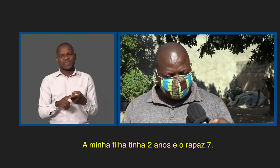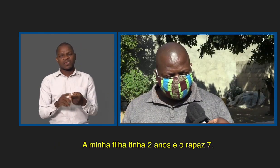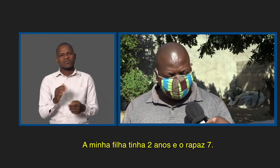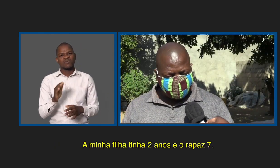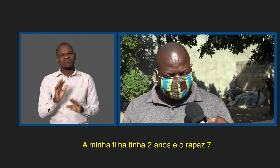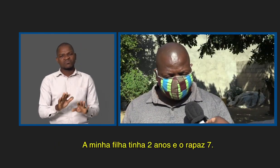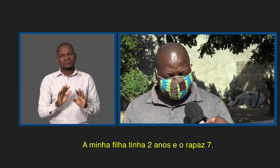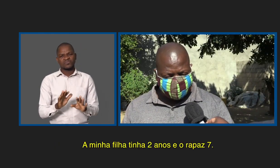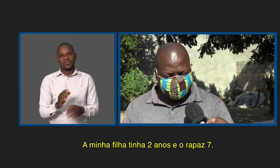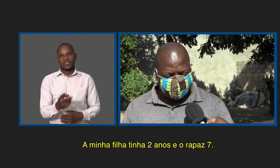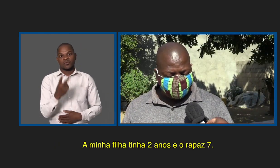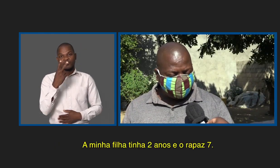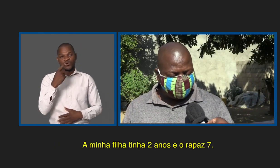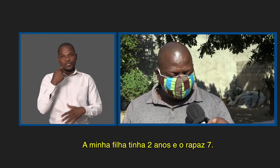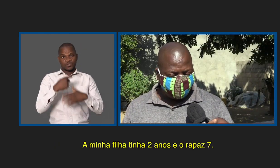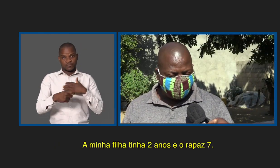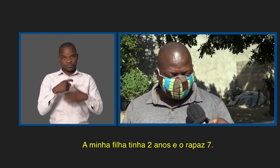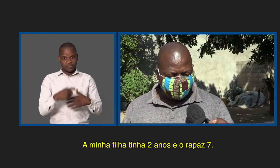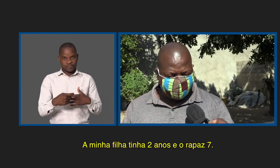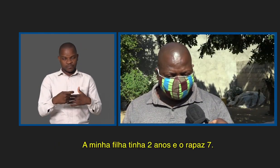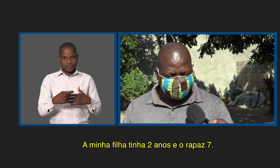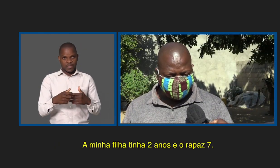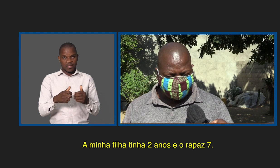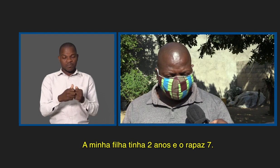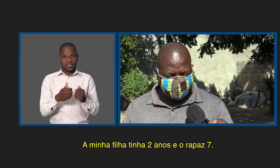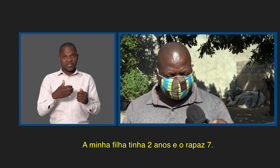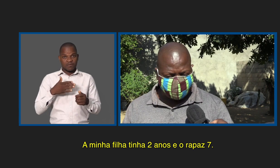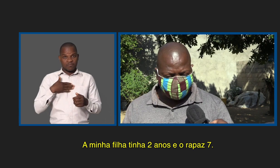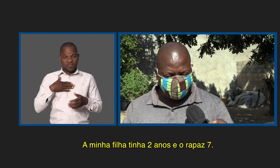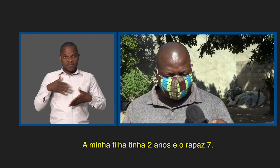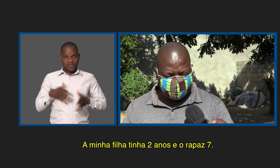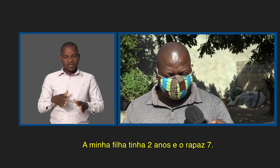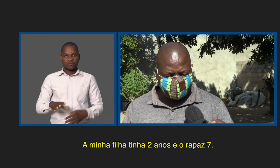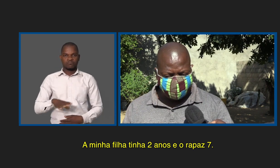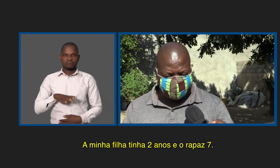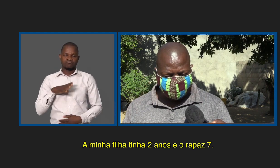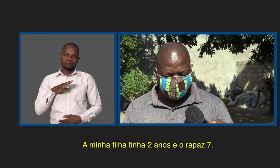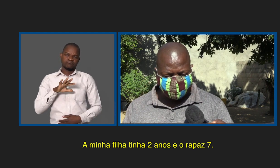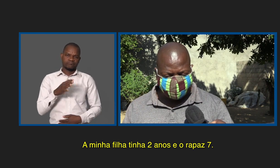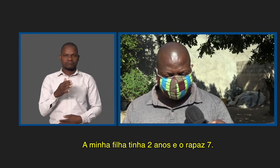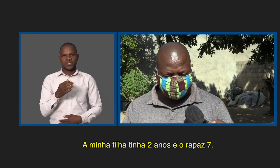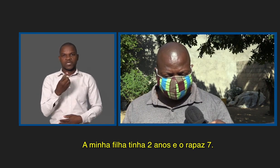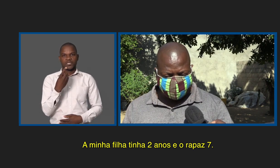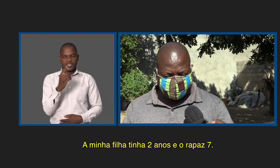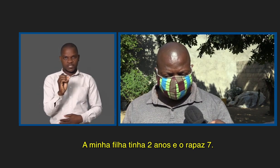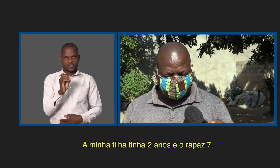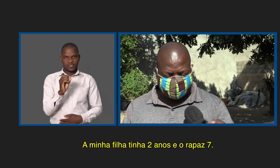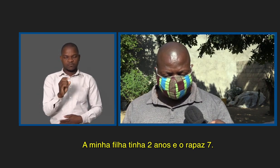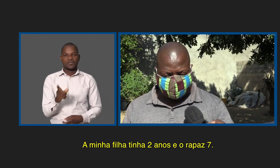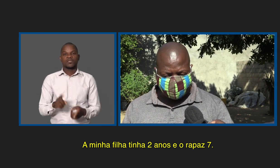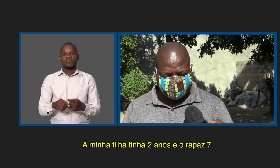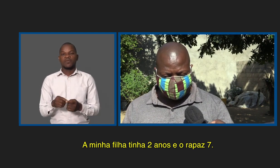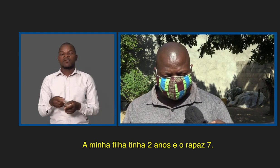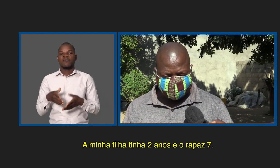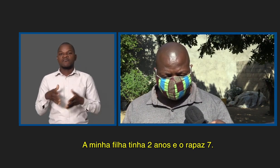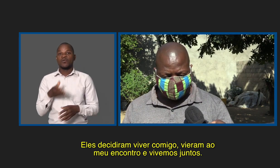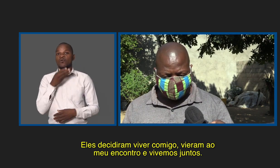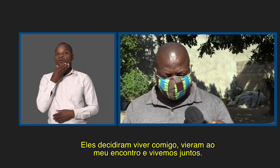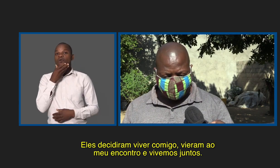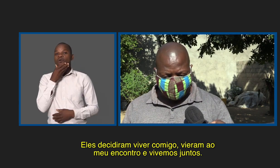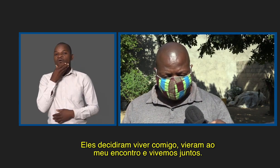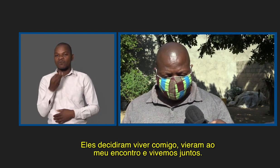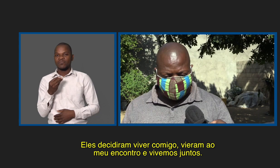Depois de duas semanas, as minhas filhas, a minha filha tinha 10 anos e o meu menino tinha 7 anos.